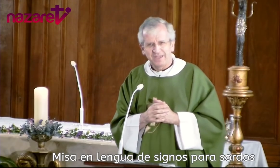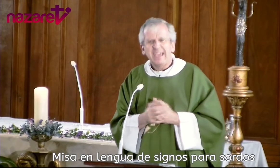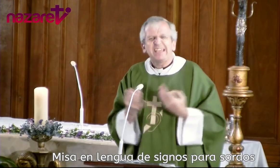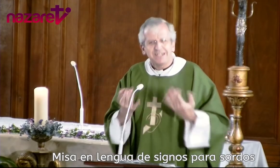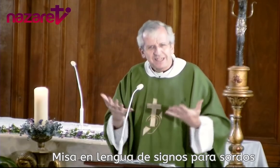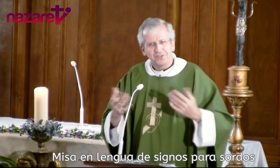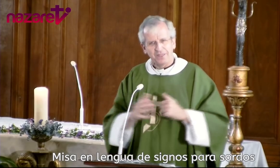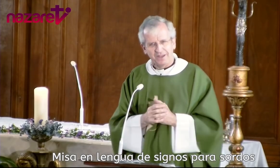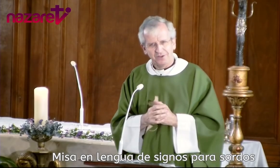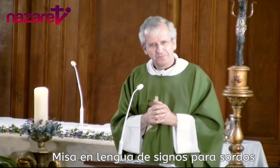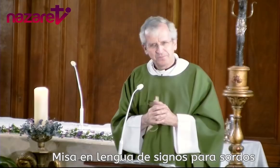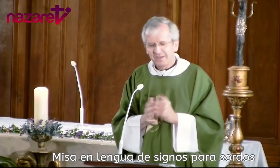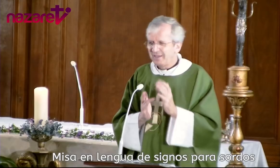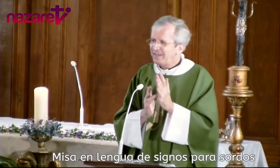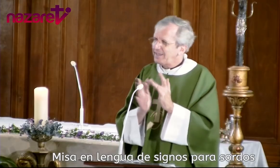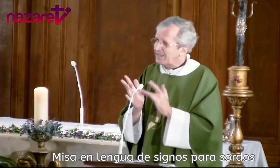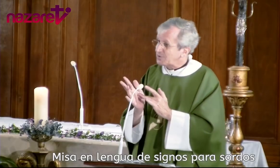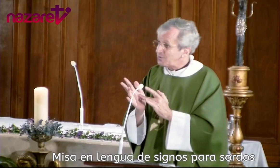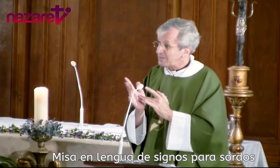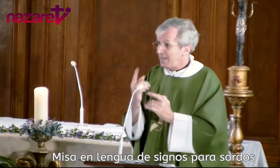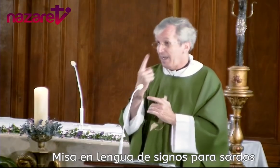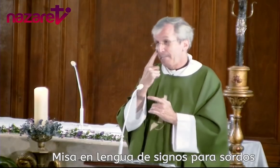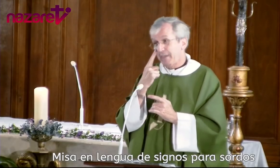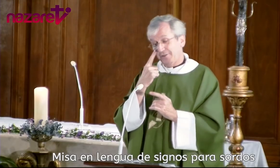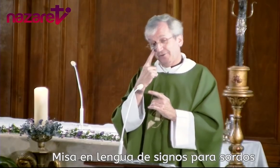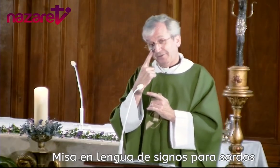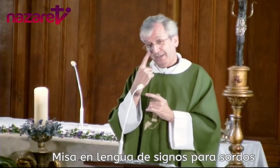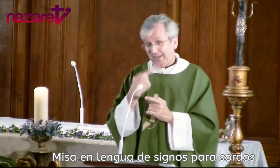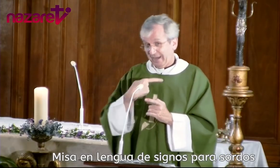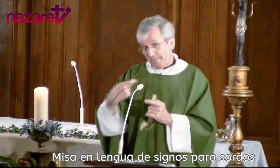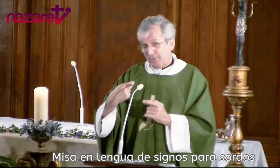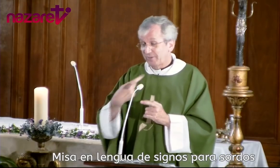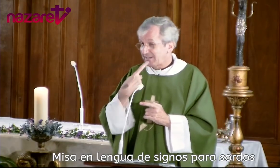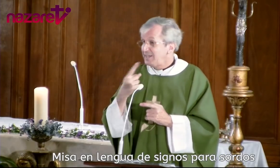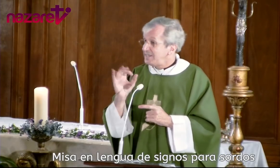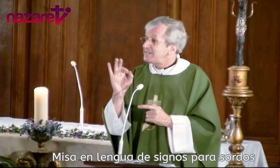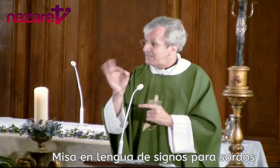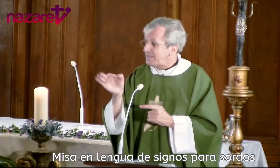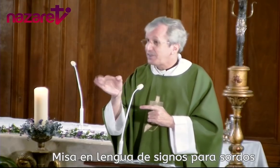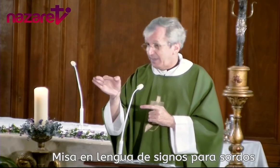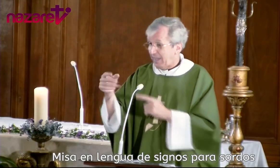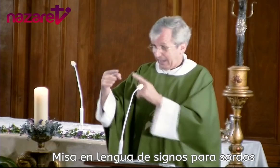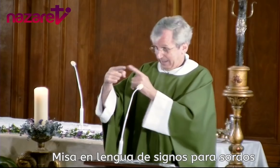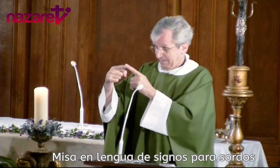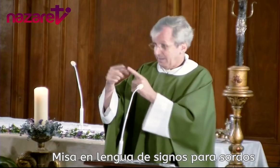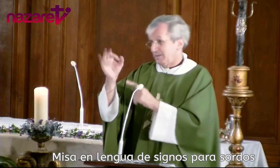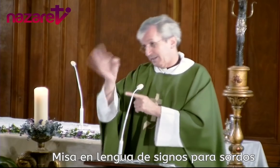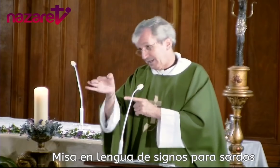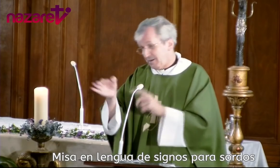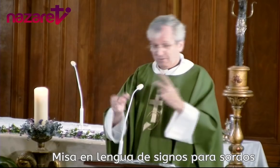¿Es lícito hacerlo? Y Jesús, viendo que la pregunta es si dice sí